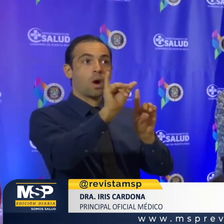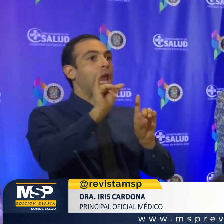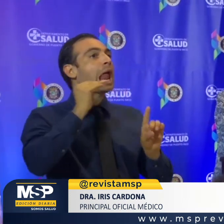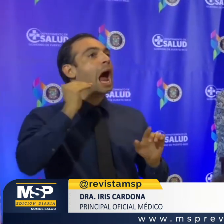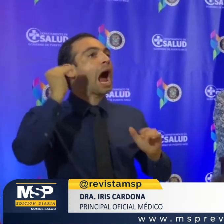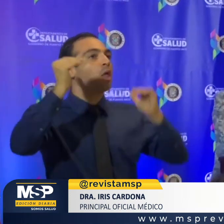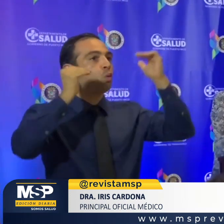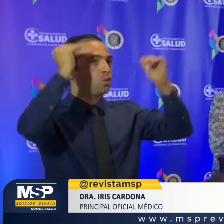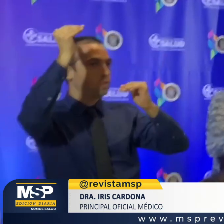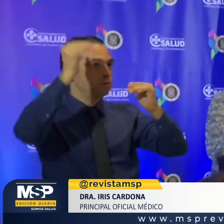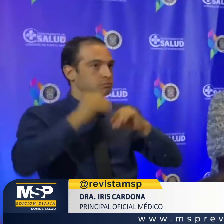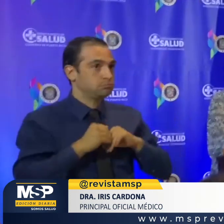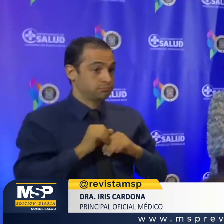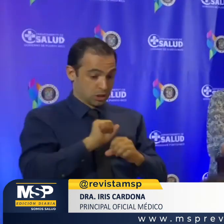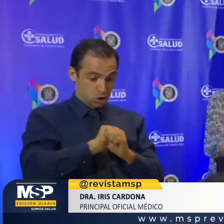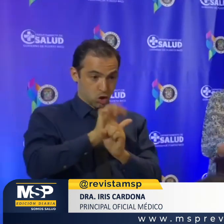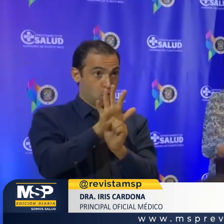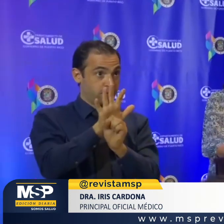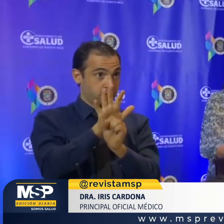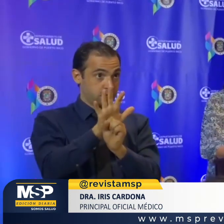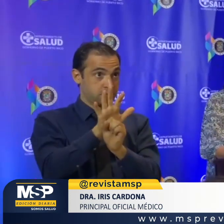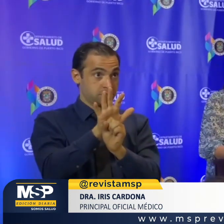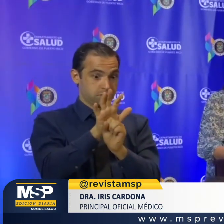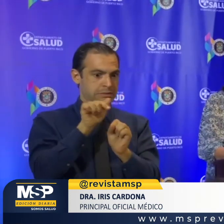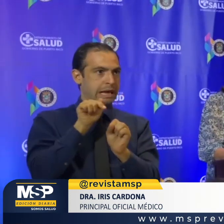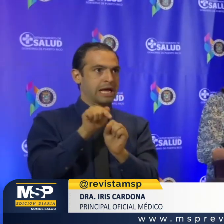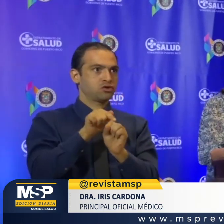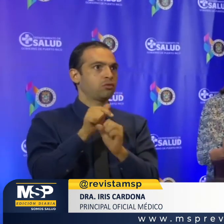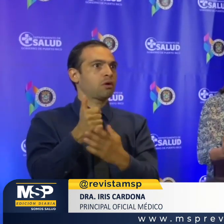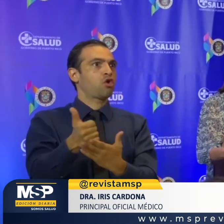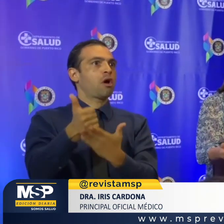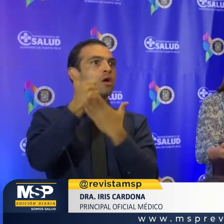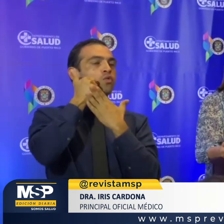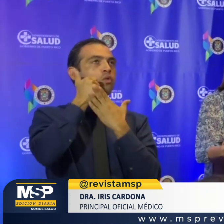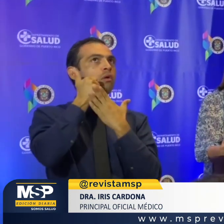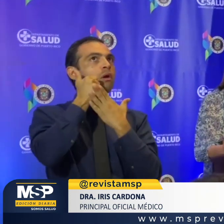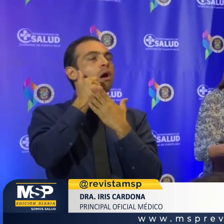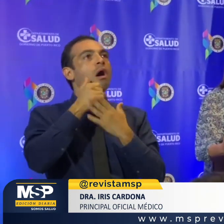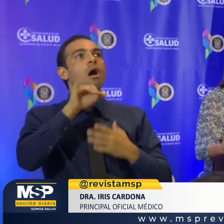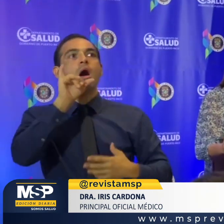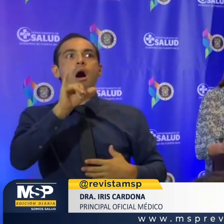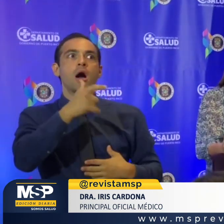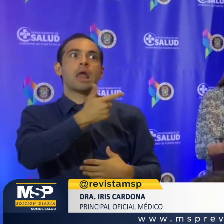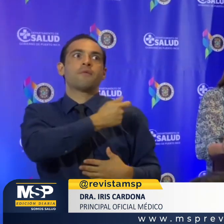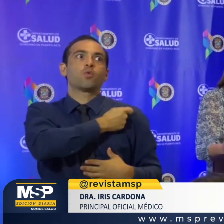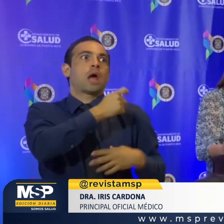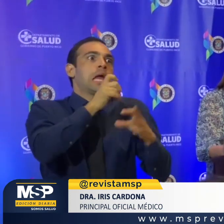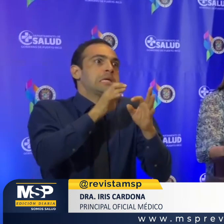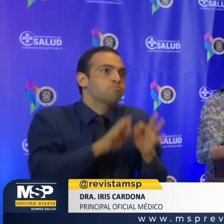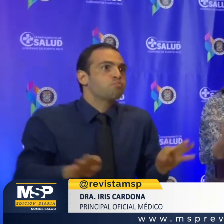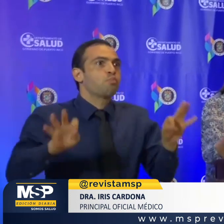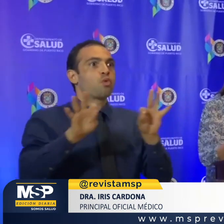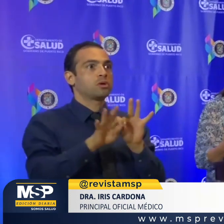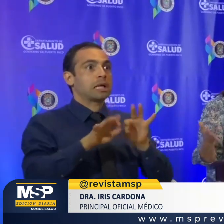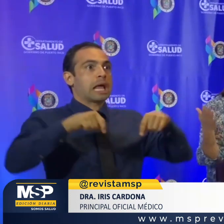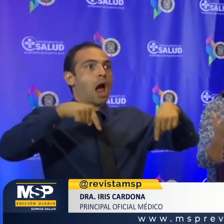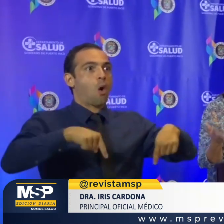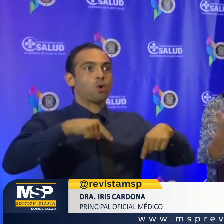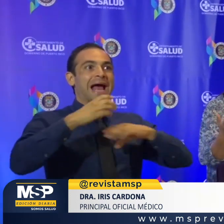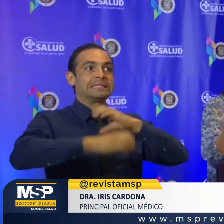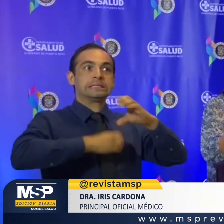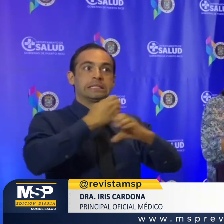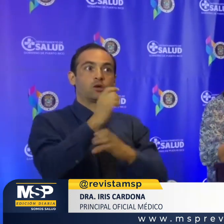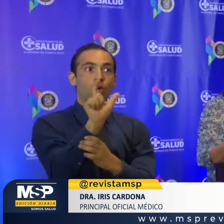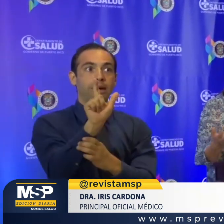El COVID-19 nos dio la oportunidad de demostrar la importancia de las vacunas en este siglo XXI, porque era algo que